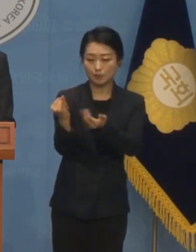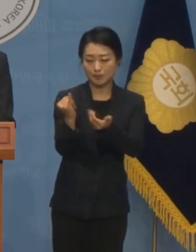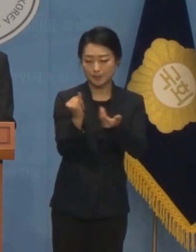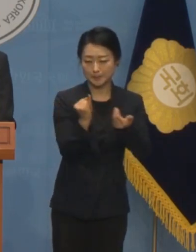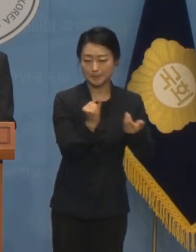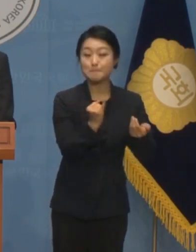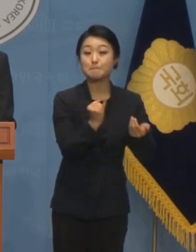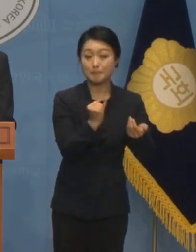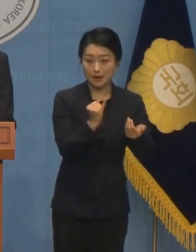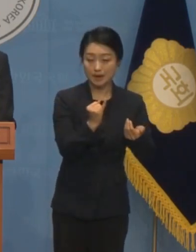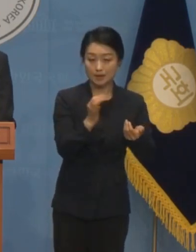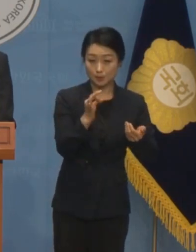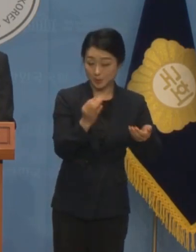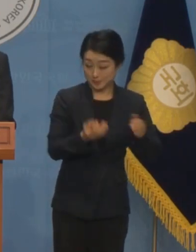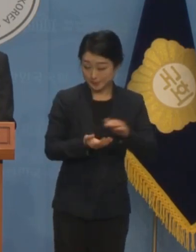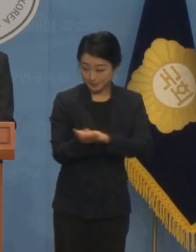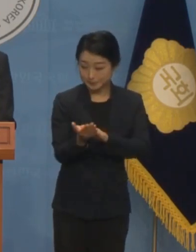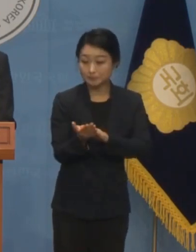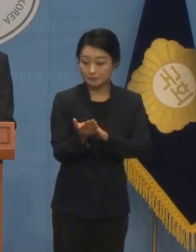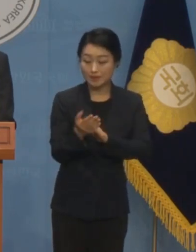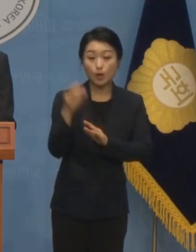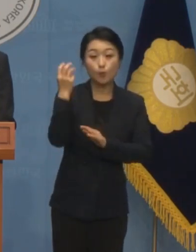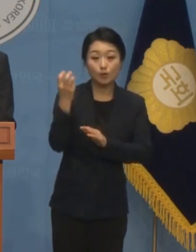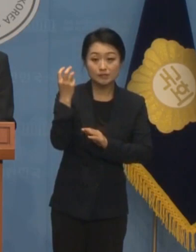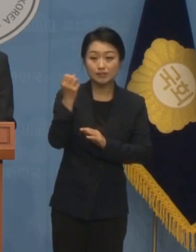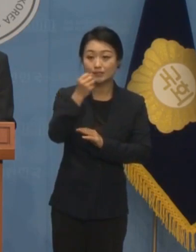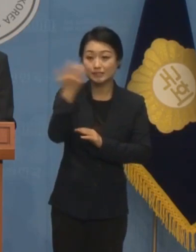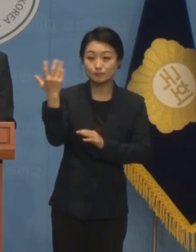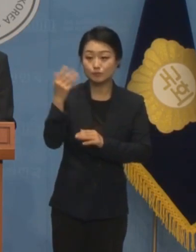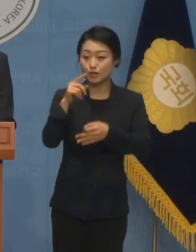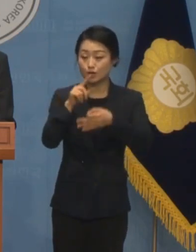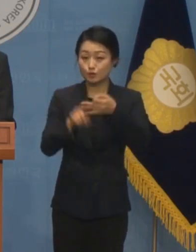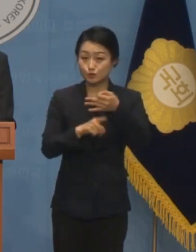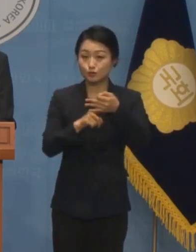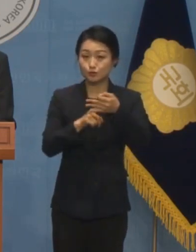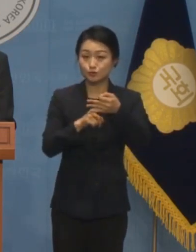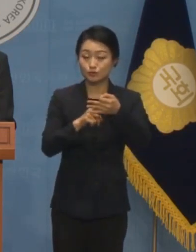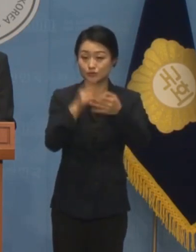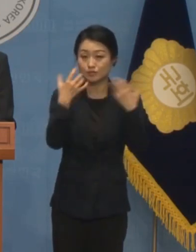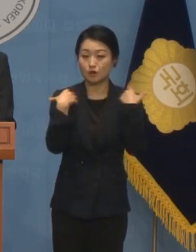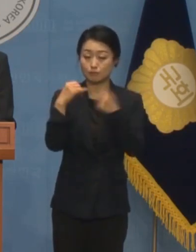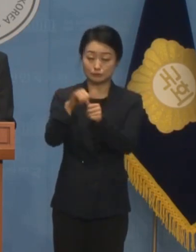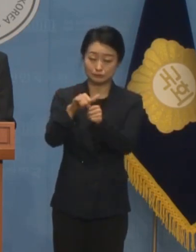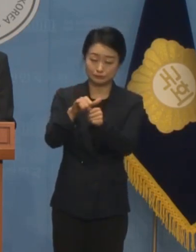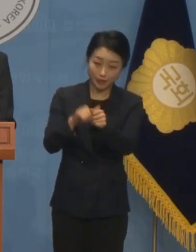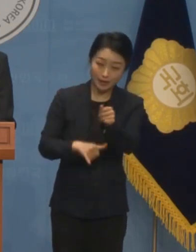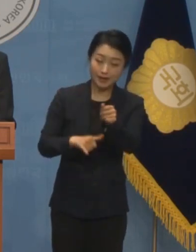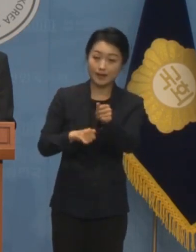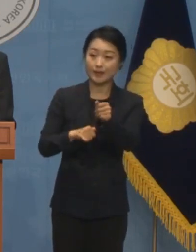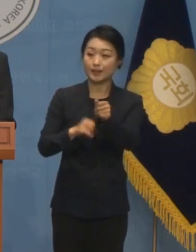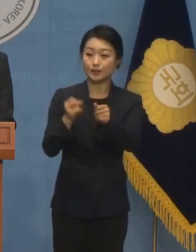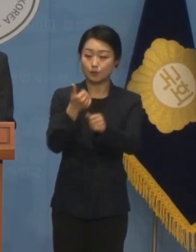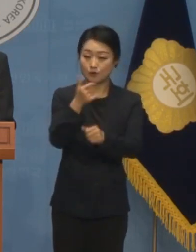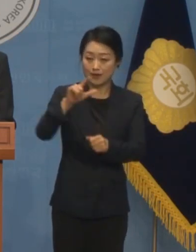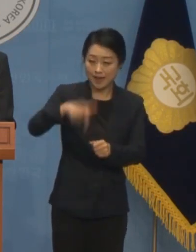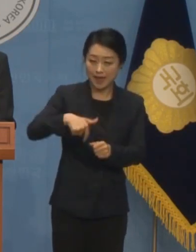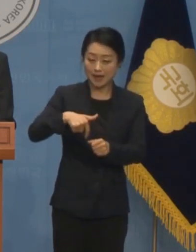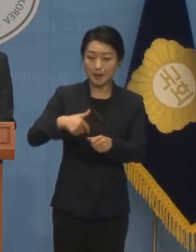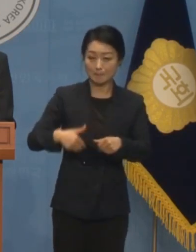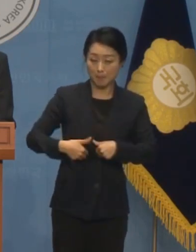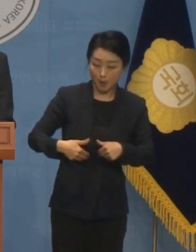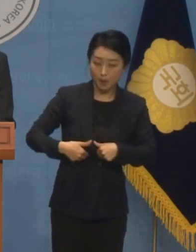그 돈을 받으며 워싱턴 포스트를 통해 윤석열 정권을 고무 찬양하고 핵무장론을 옹호하는